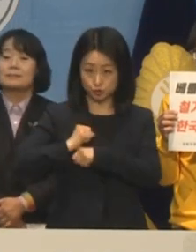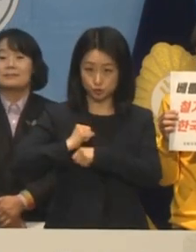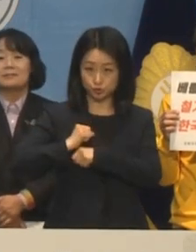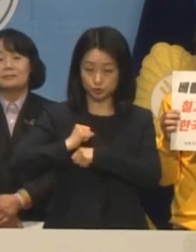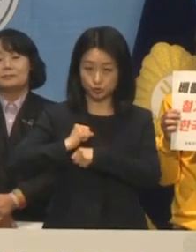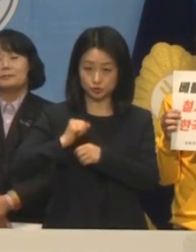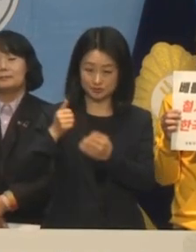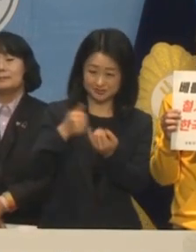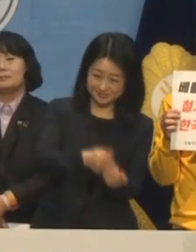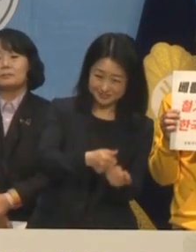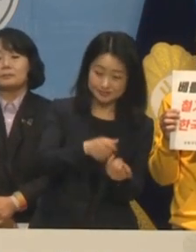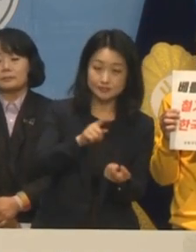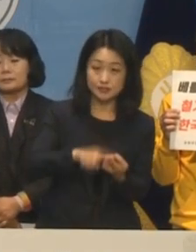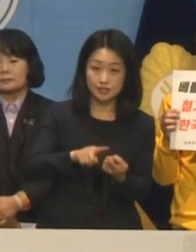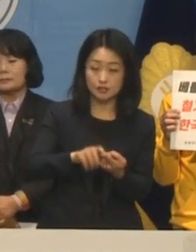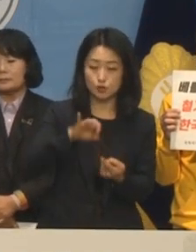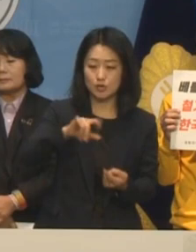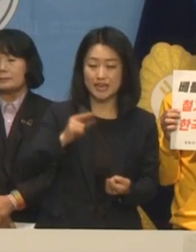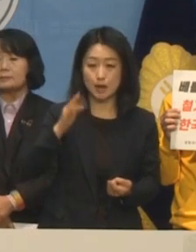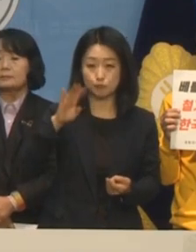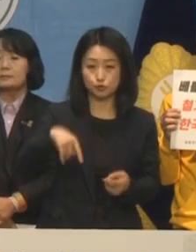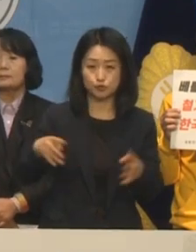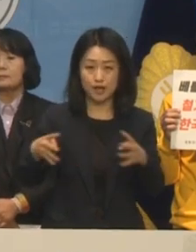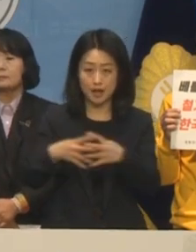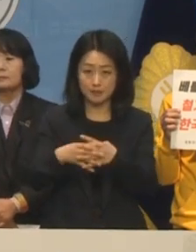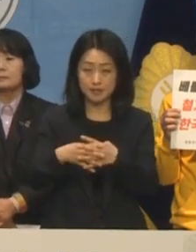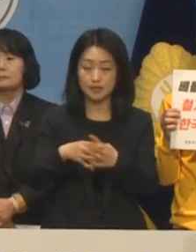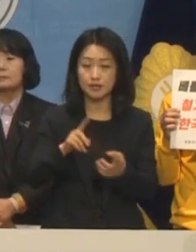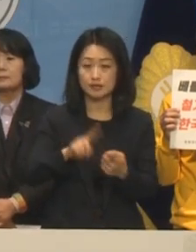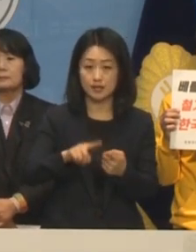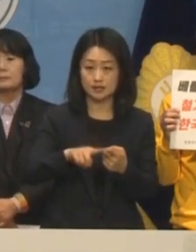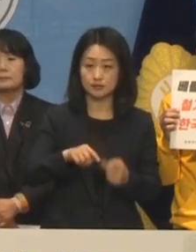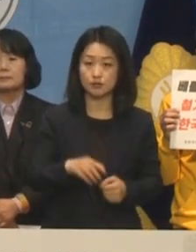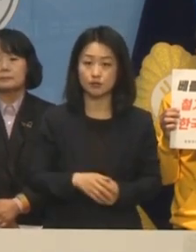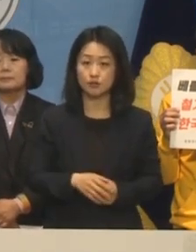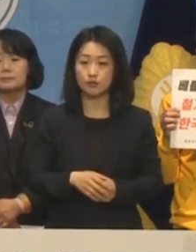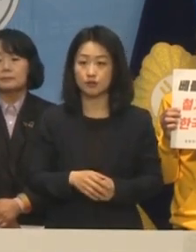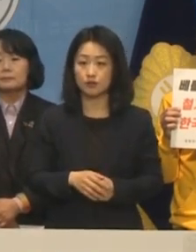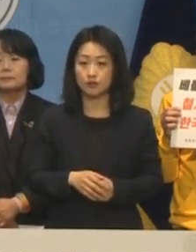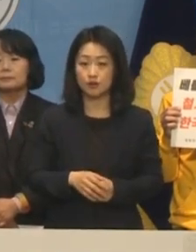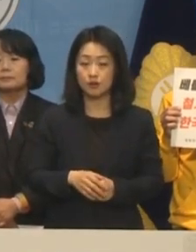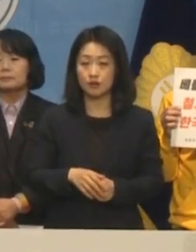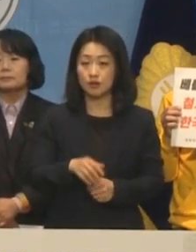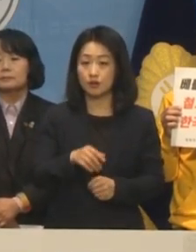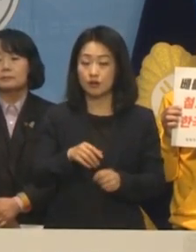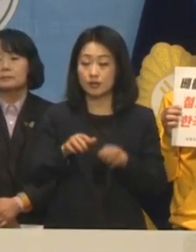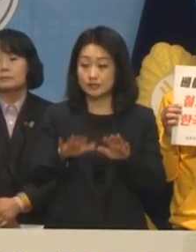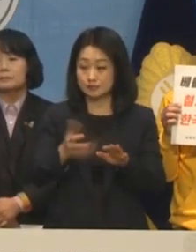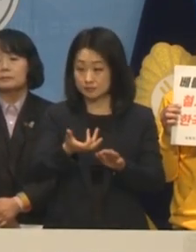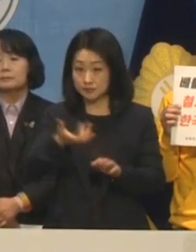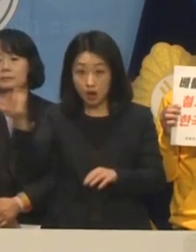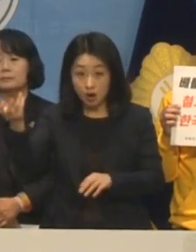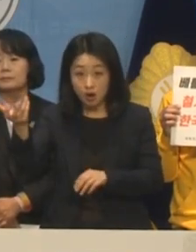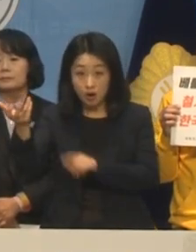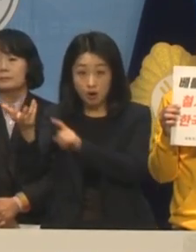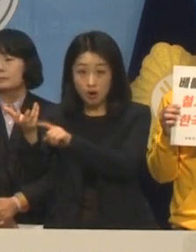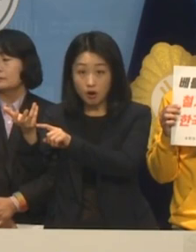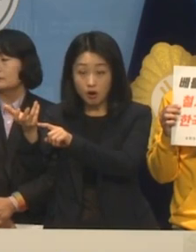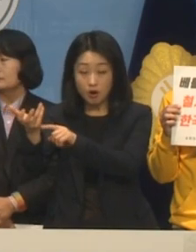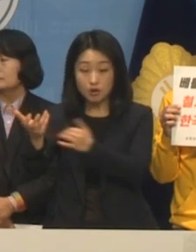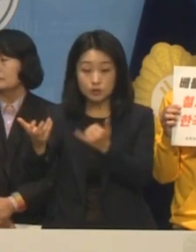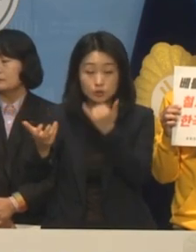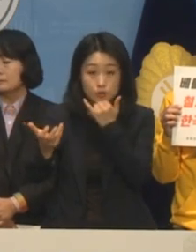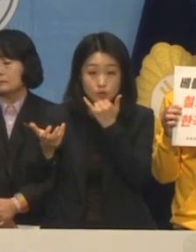평화 소녀상을 철거하기로 합의한 후 이에 반대하는 해외 한인 사회를 중심으로 세계 곳곳에 평화의